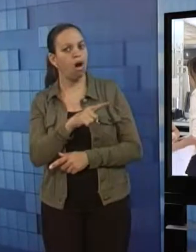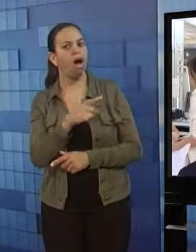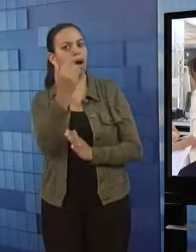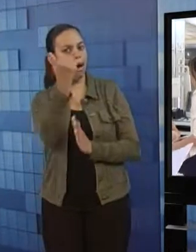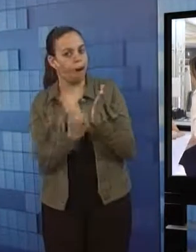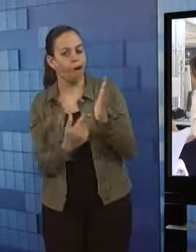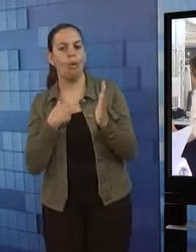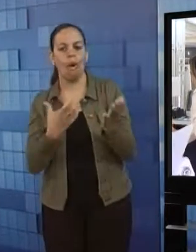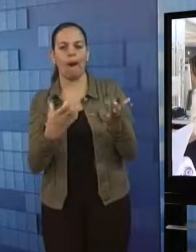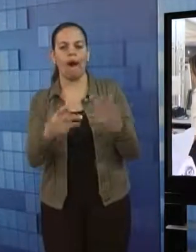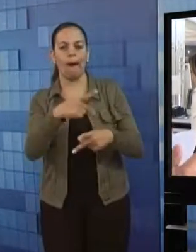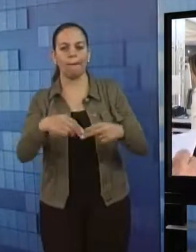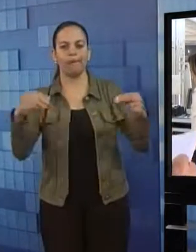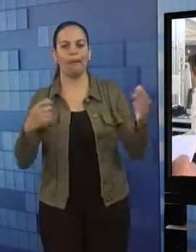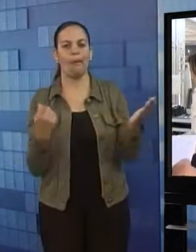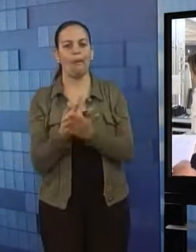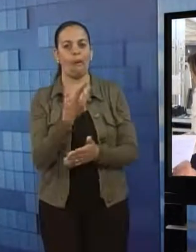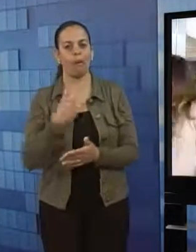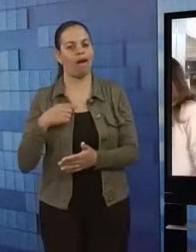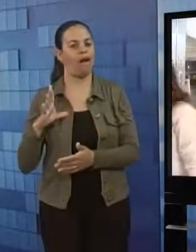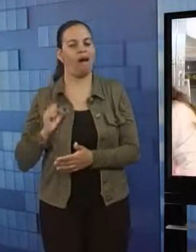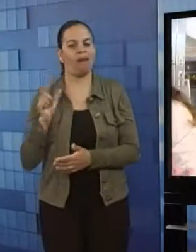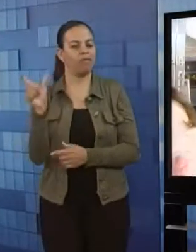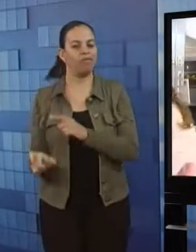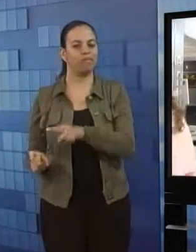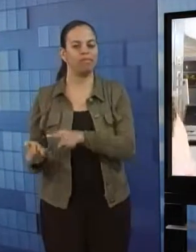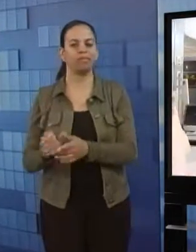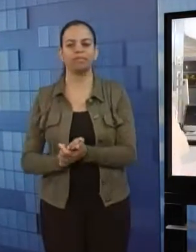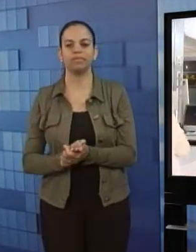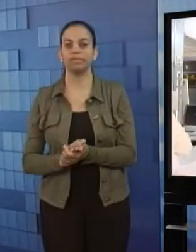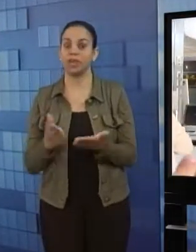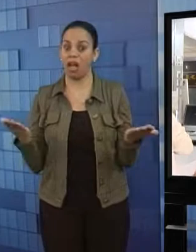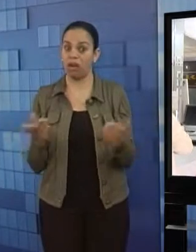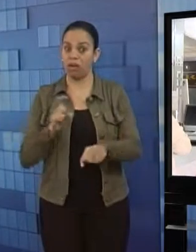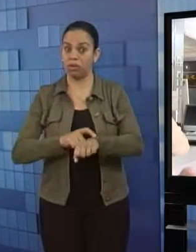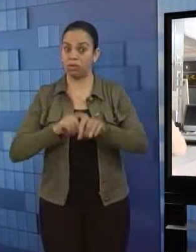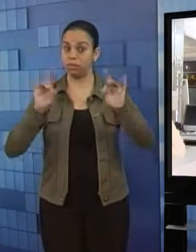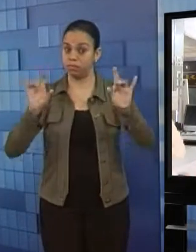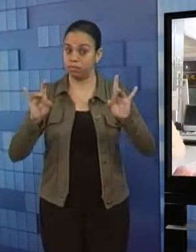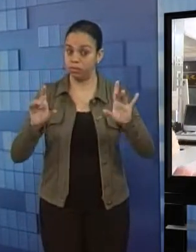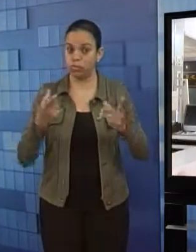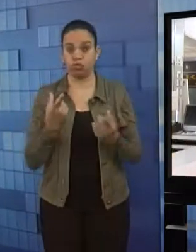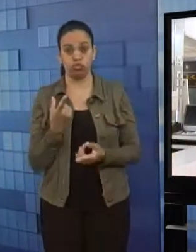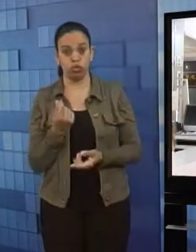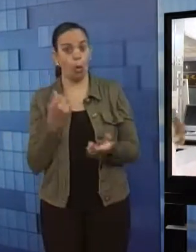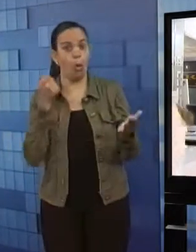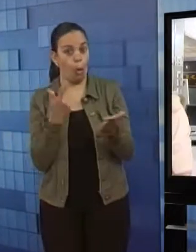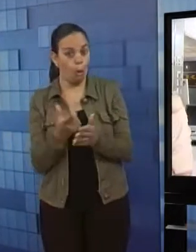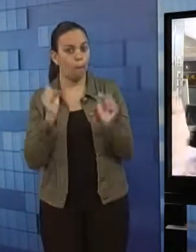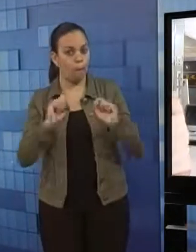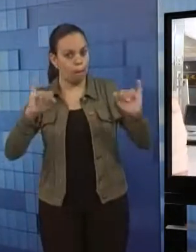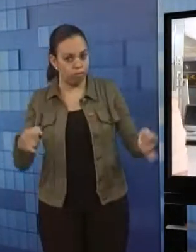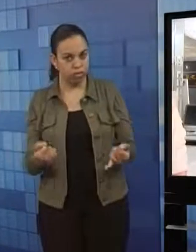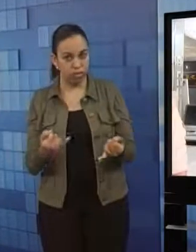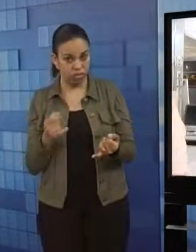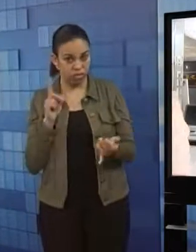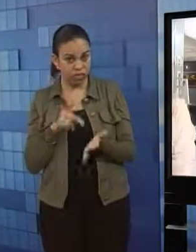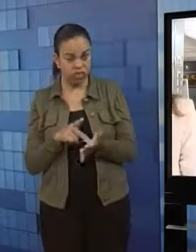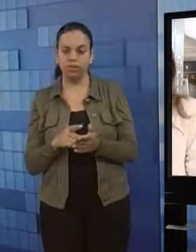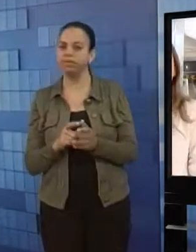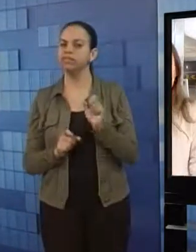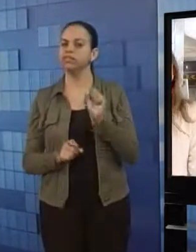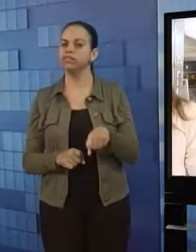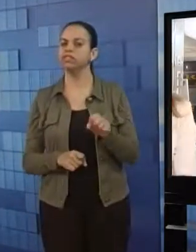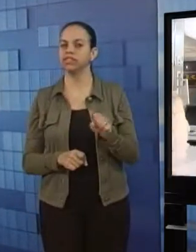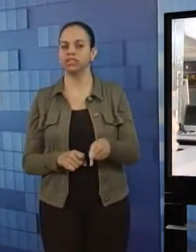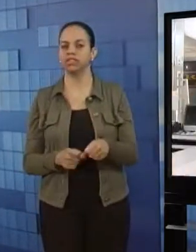promoção e quer levar presente para a pessoa amada. Essa é a melhor época para o senhor presentear, comprar, presentear, gastar aquele dinheirinho que tem guardado? Sim.